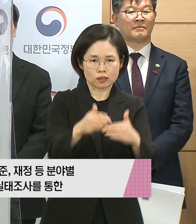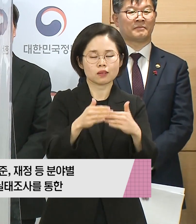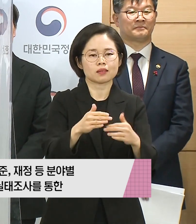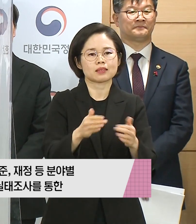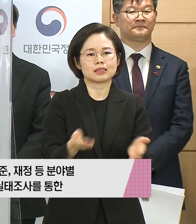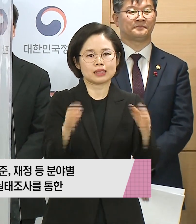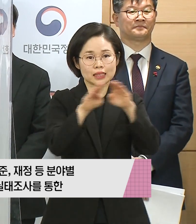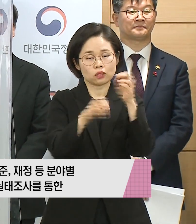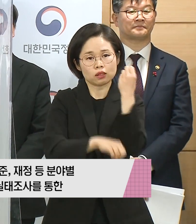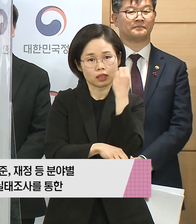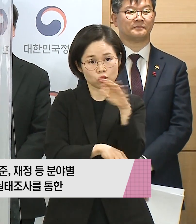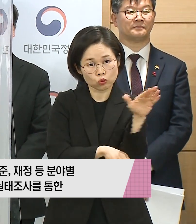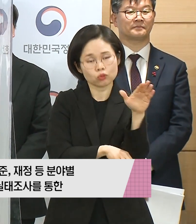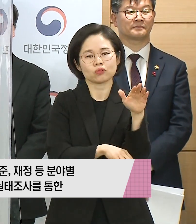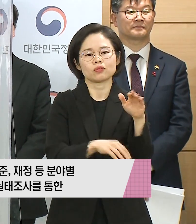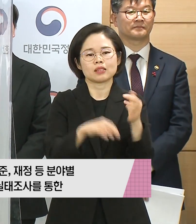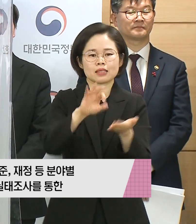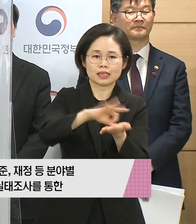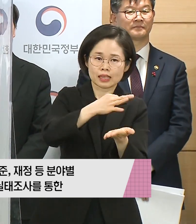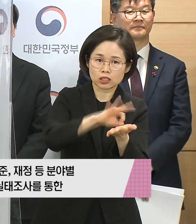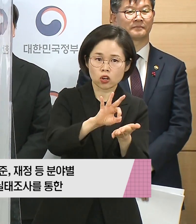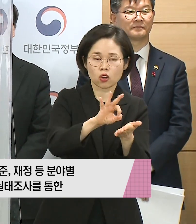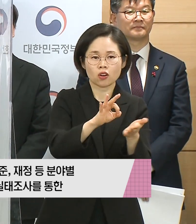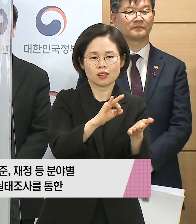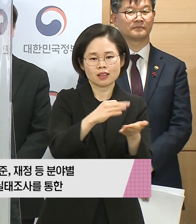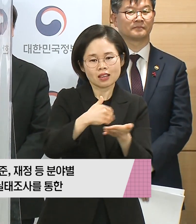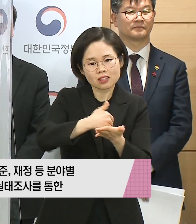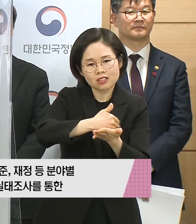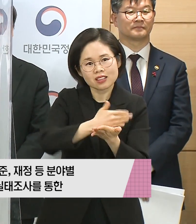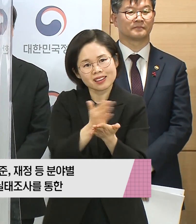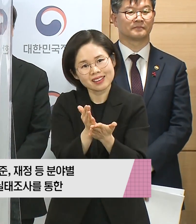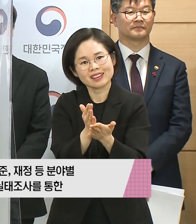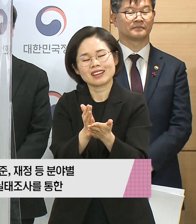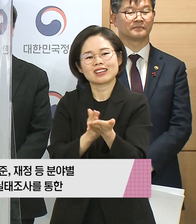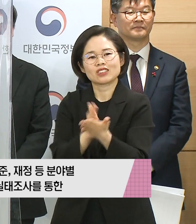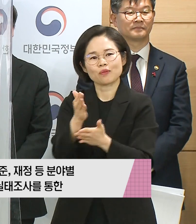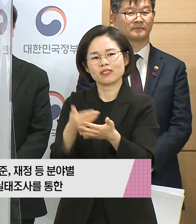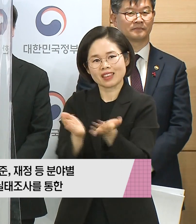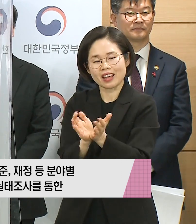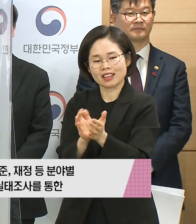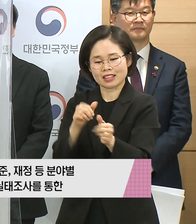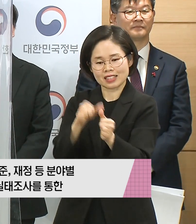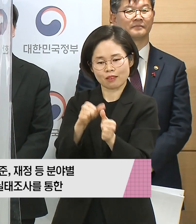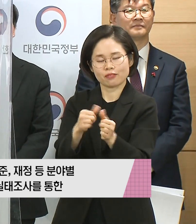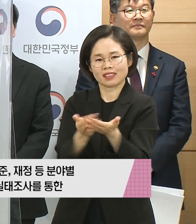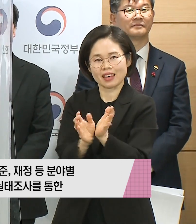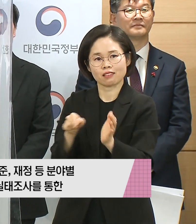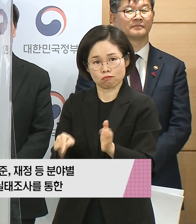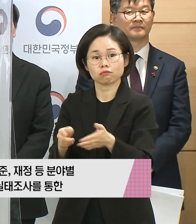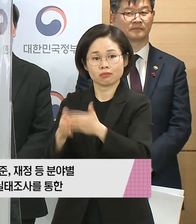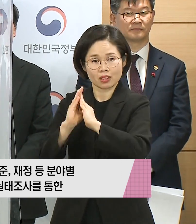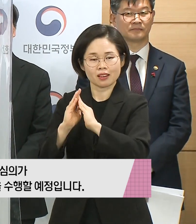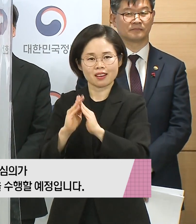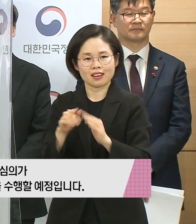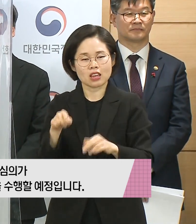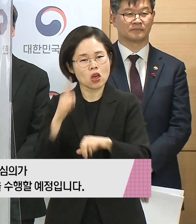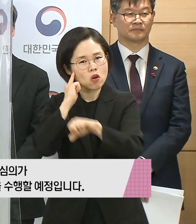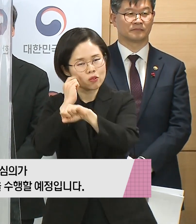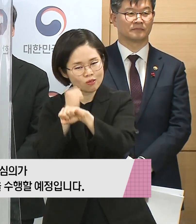기준, 재정 등 분야별 전문가 자문단을 구성 운영하여 연구와 실태 조사를